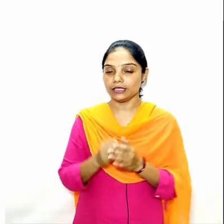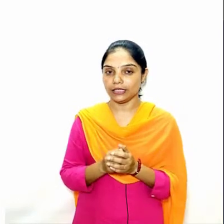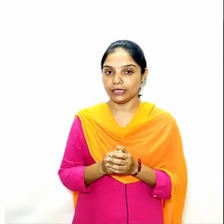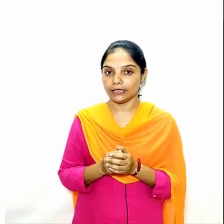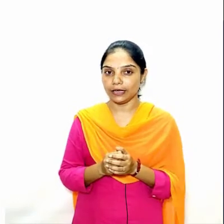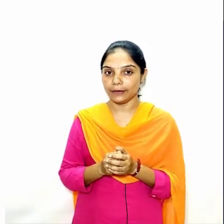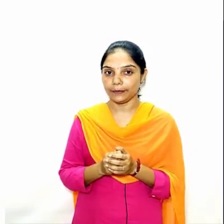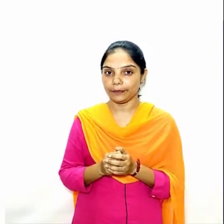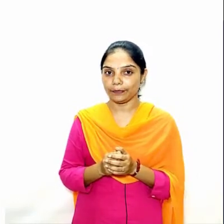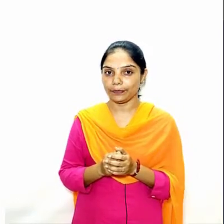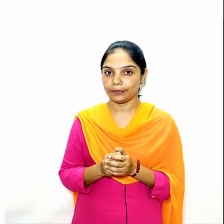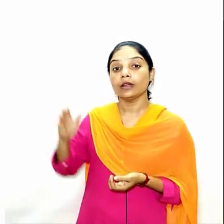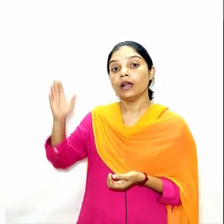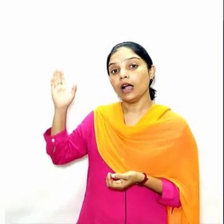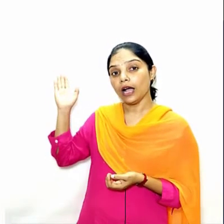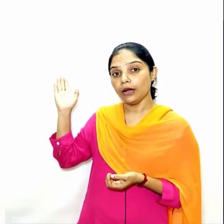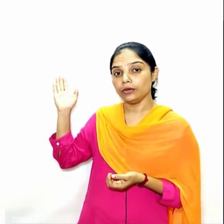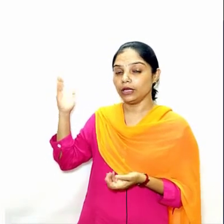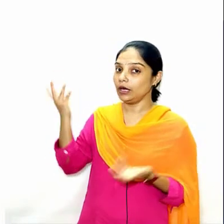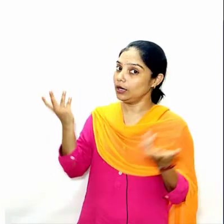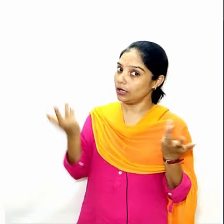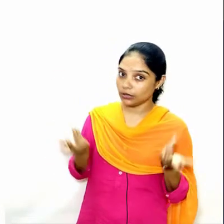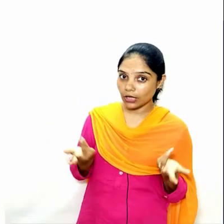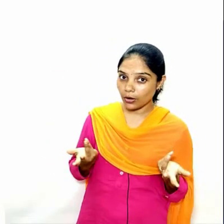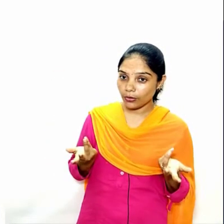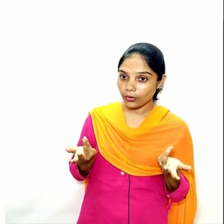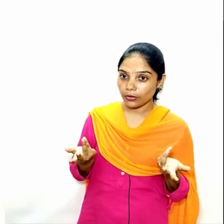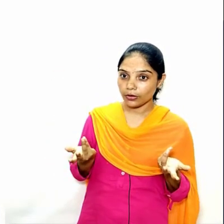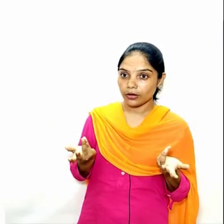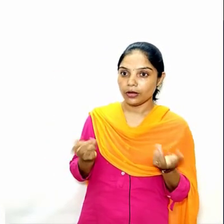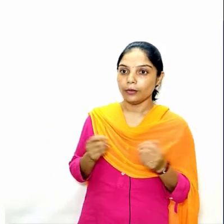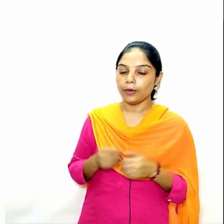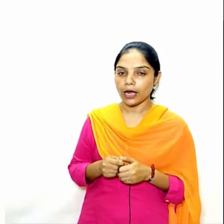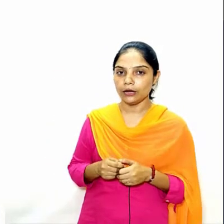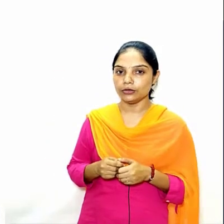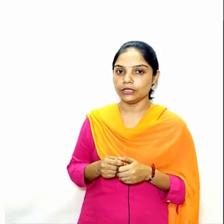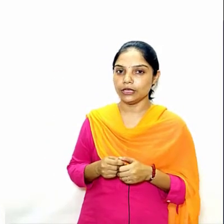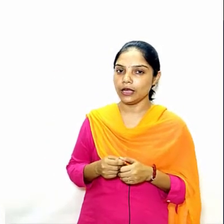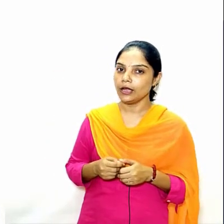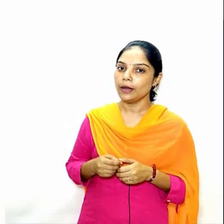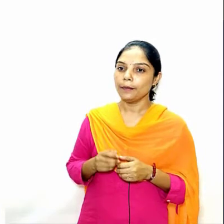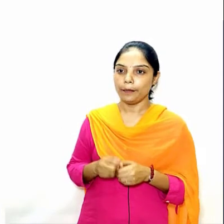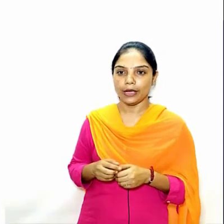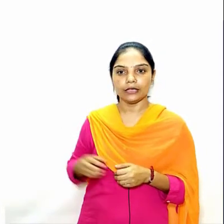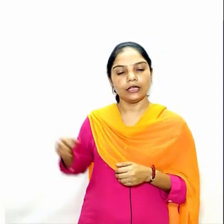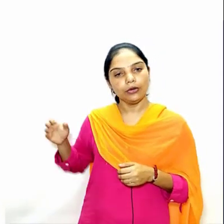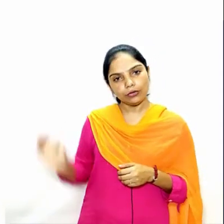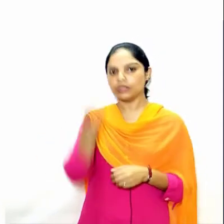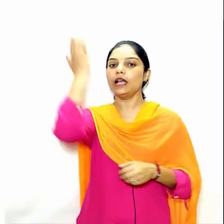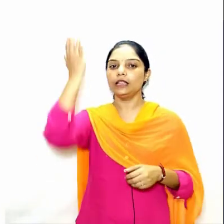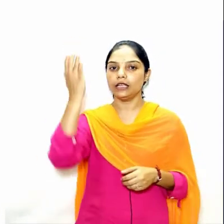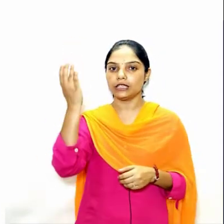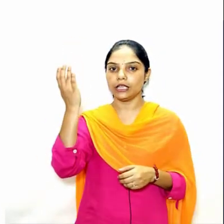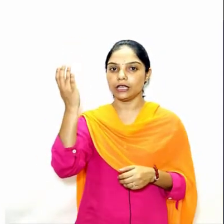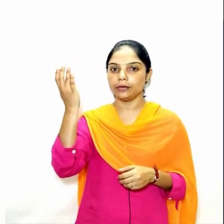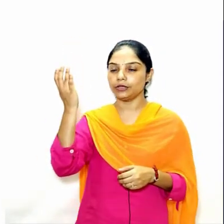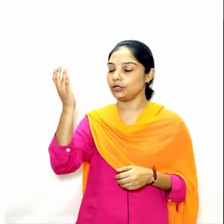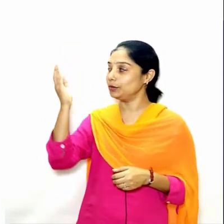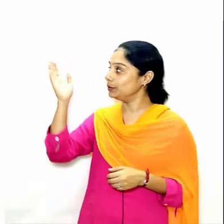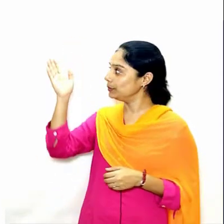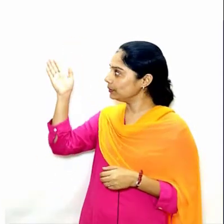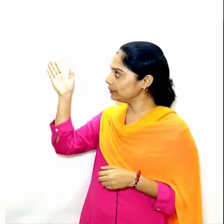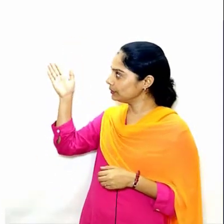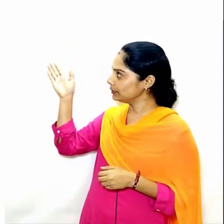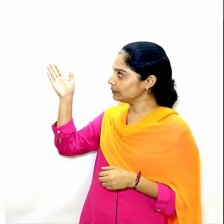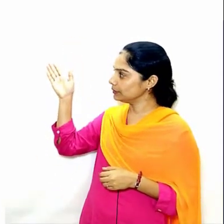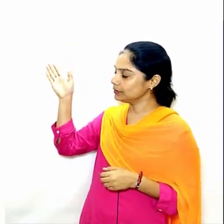गर्मी हासिल की जाए। आप देखा ना तब भालू जी ने पैर से उछाल दिया शेर के बच्चे